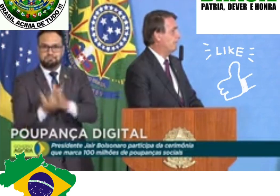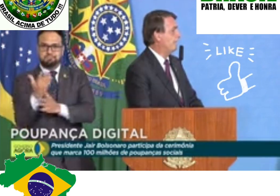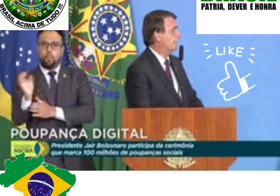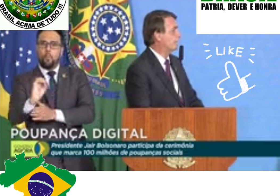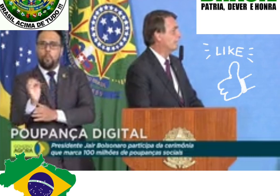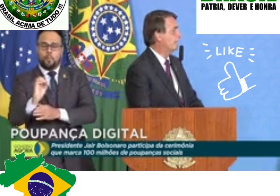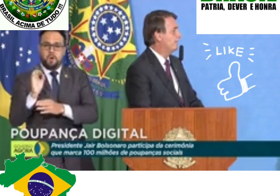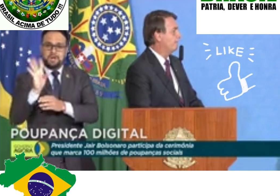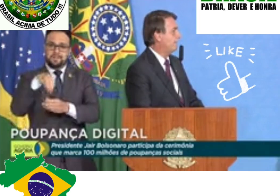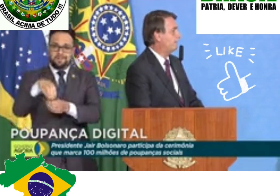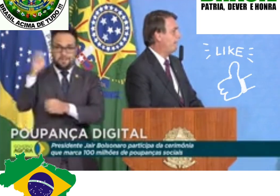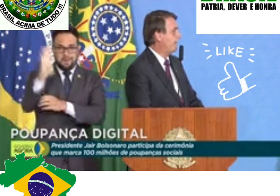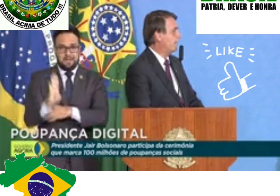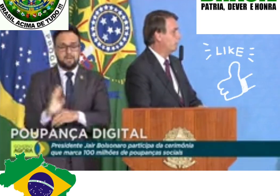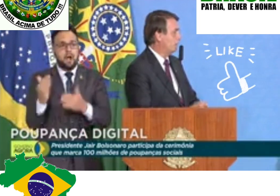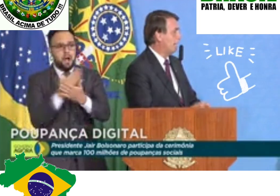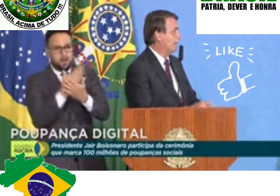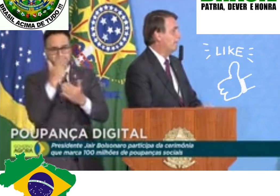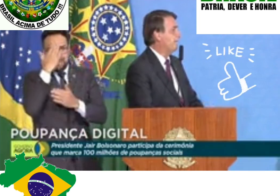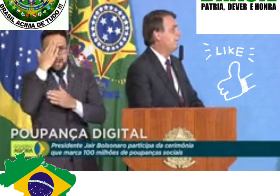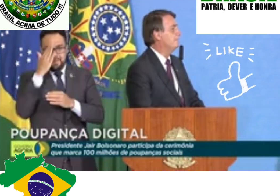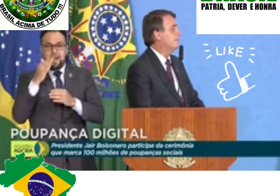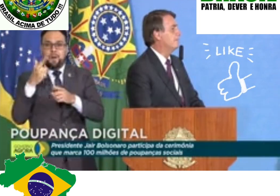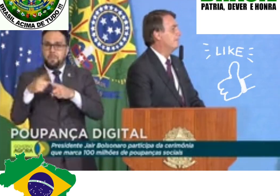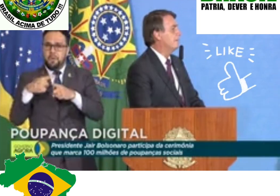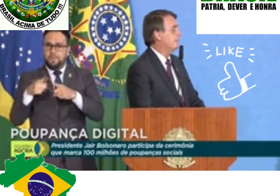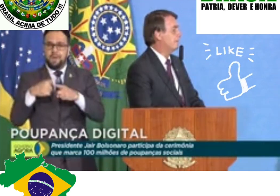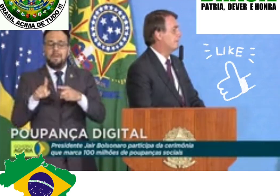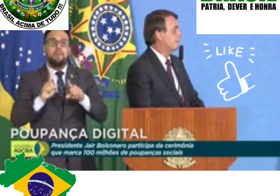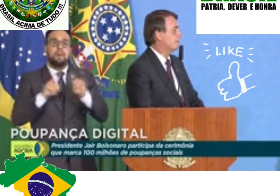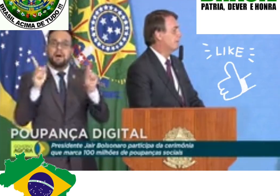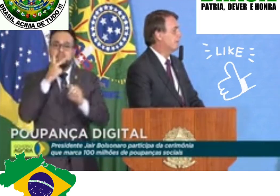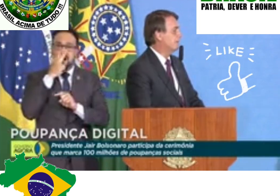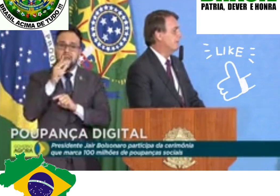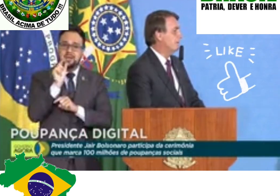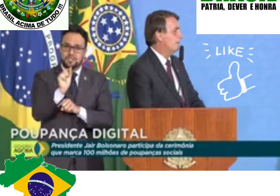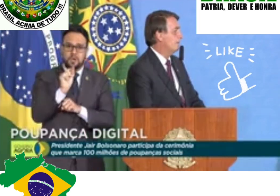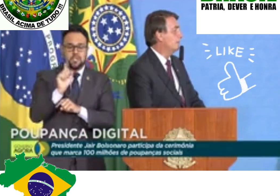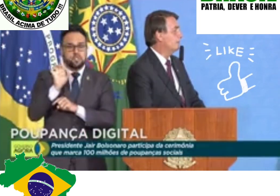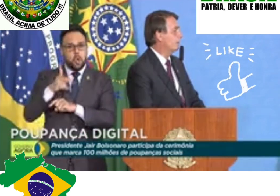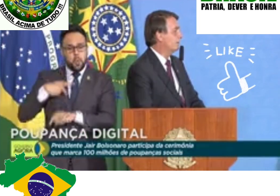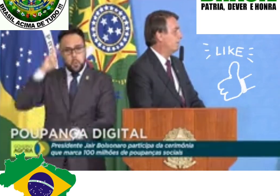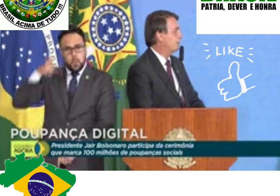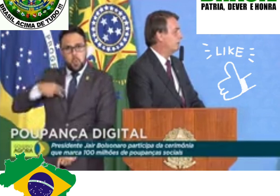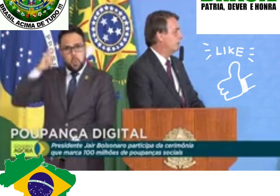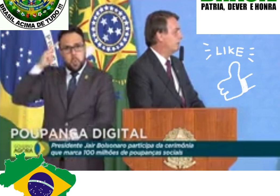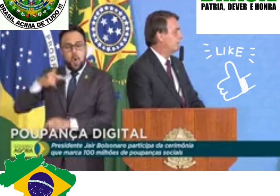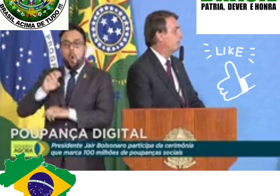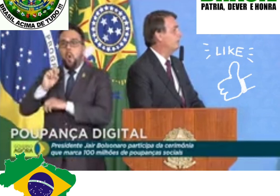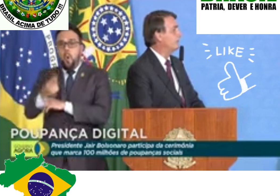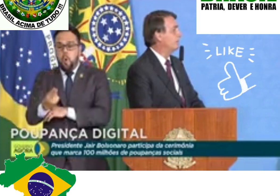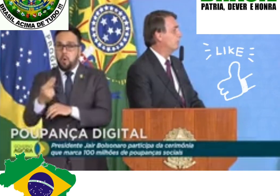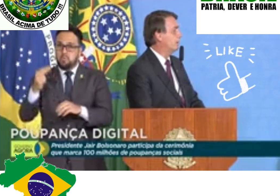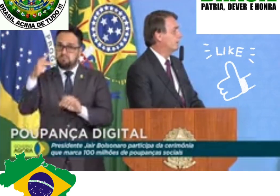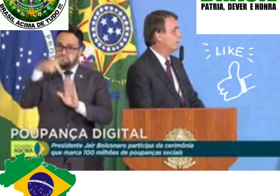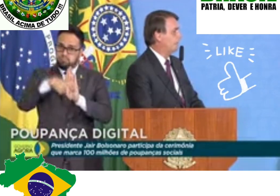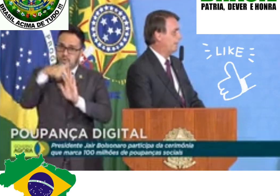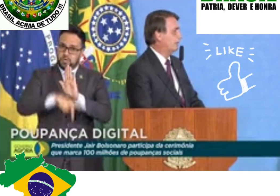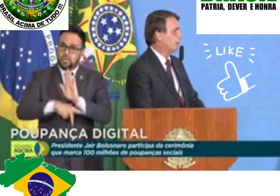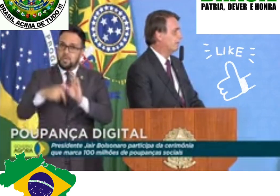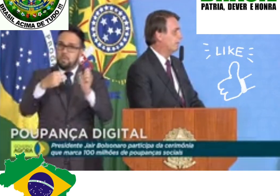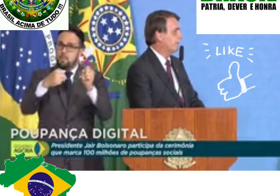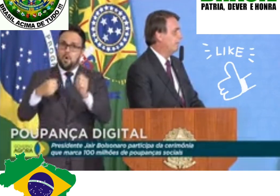desses problemas, mas parece que jogaram nele, pensando em si ou num projeto de poder um tanto